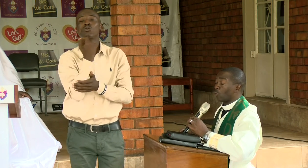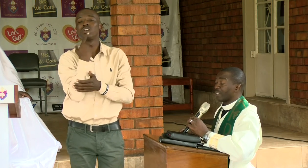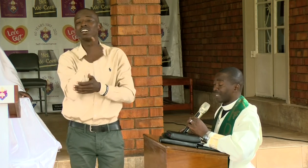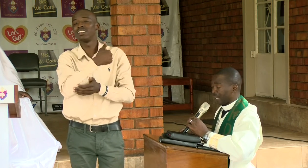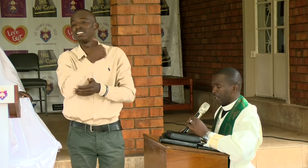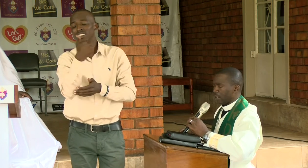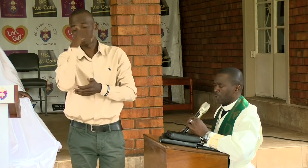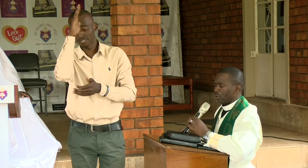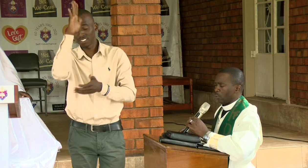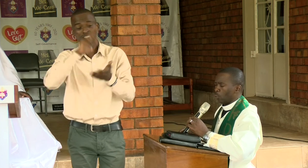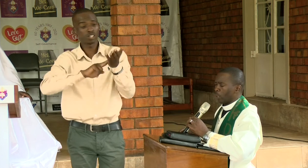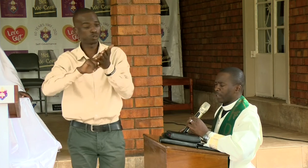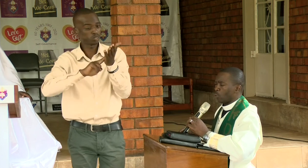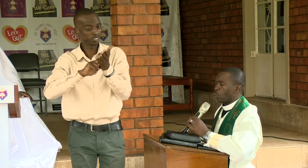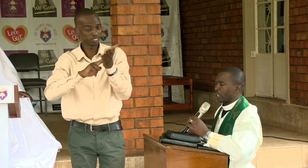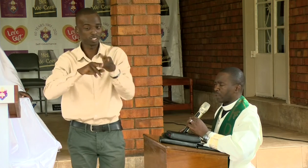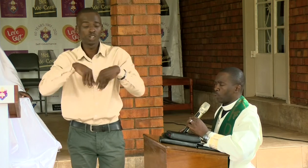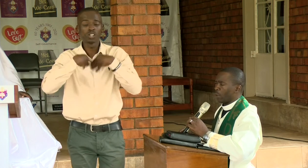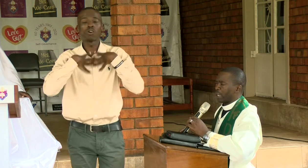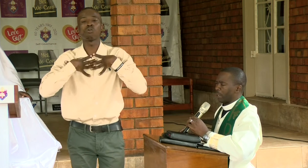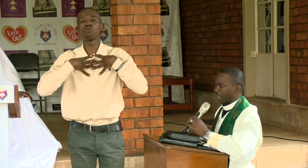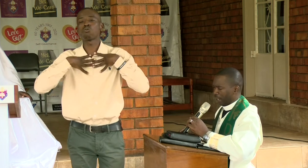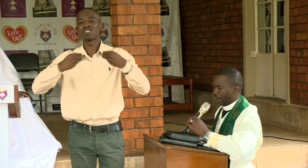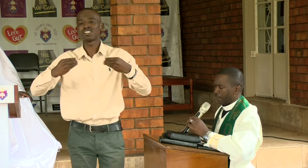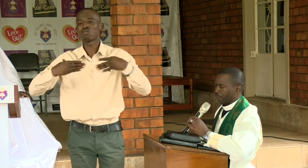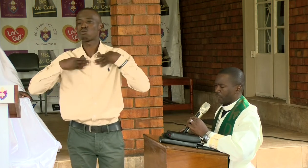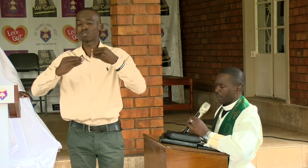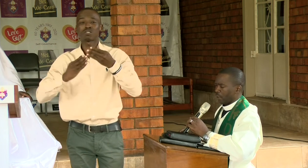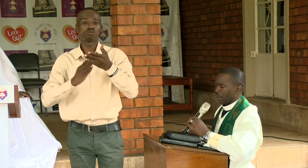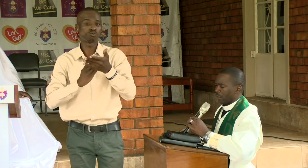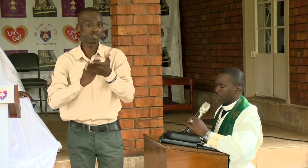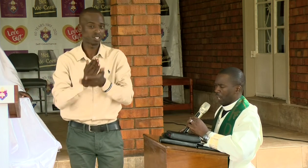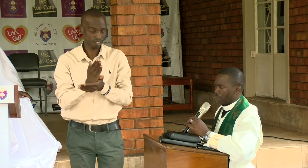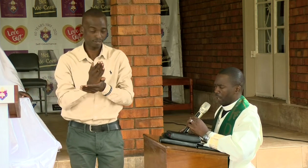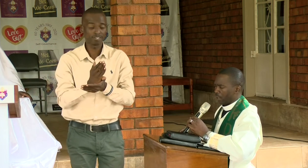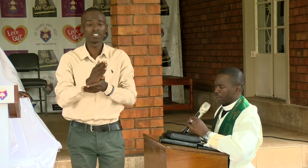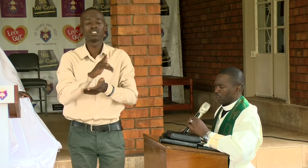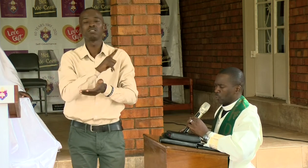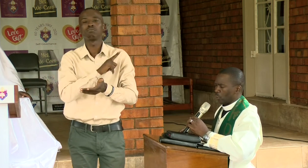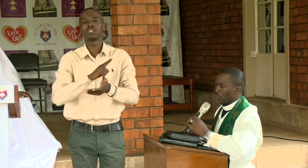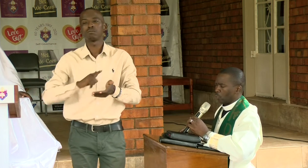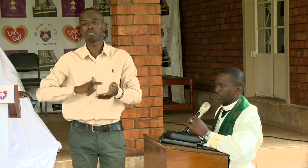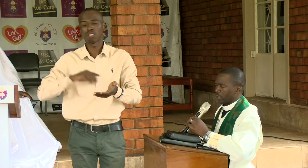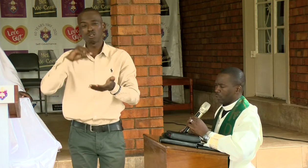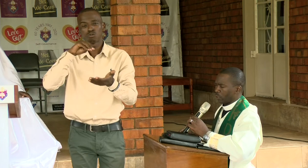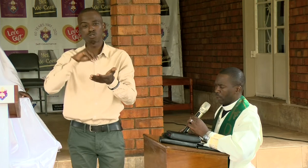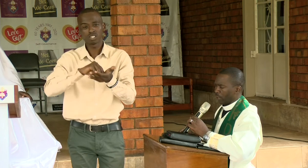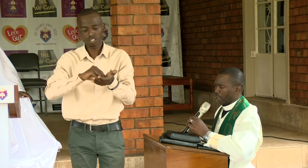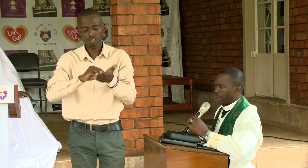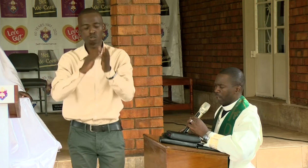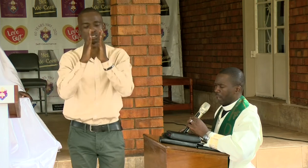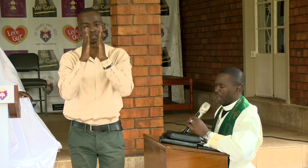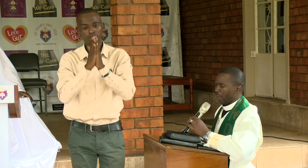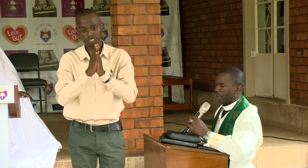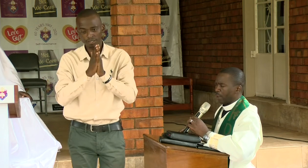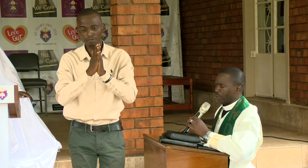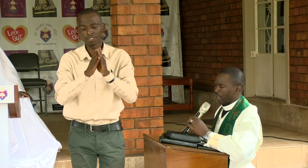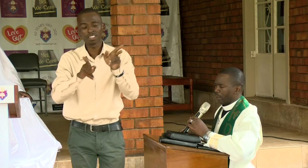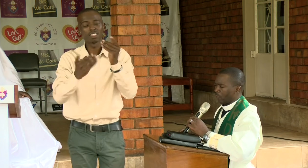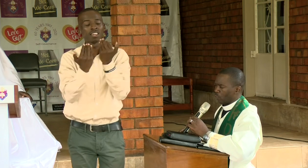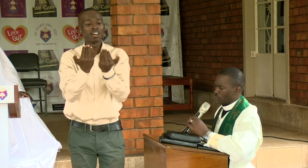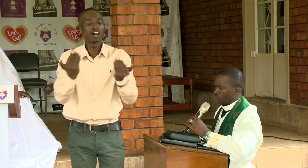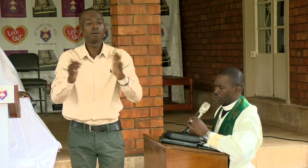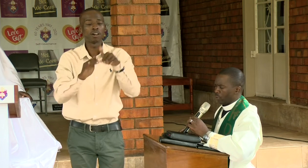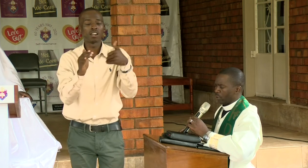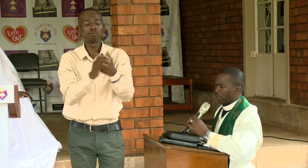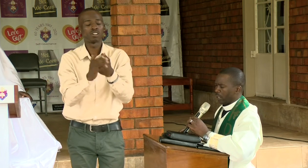eddala likozese okuleetera okwonyezebwa okwannamaddala. Mukama, twongere okusabira abaana bonna